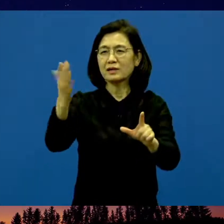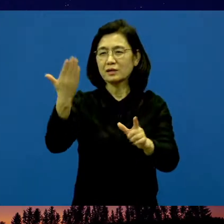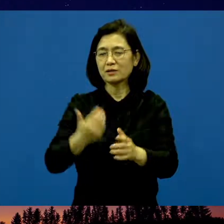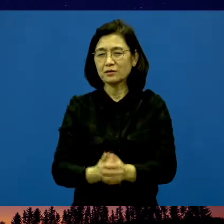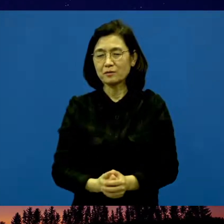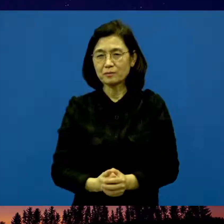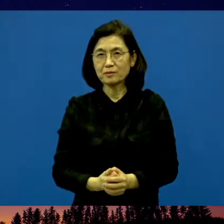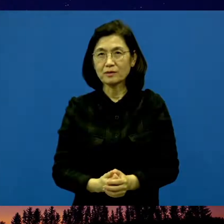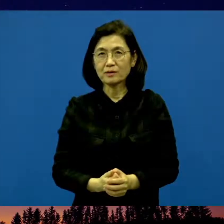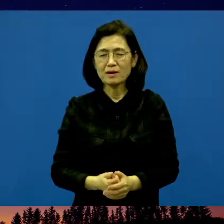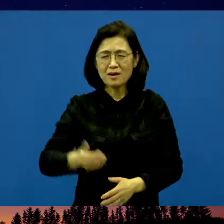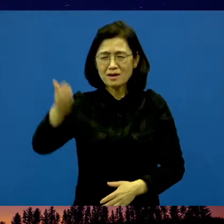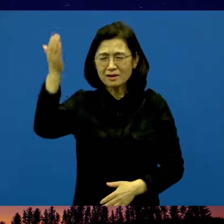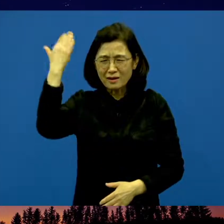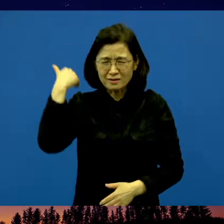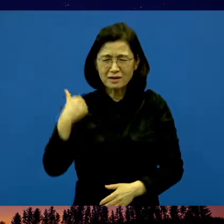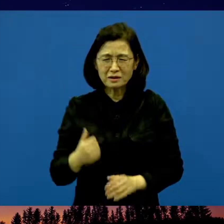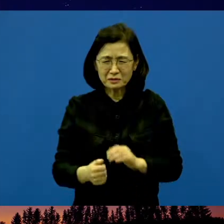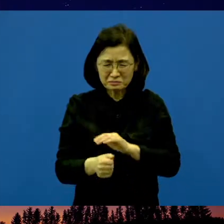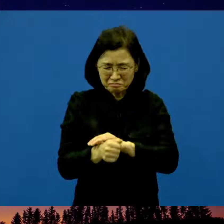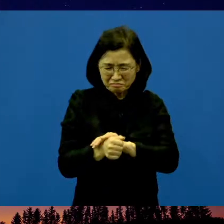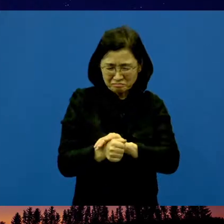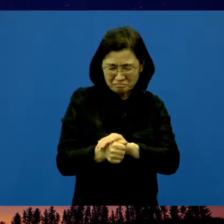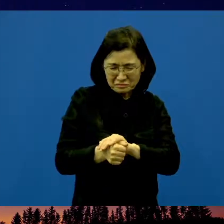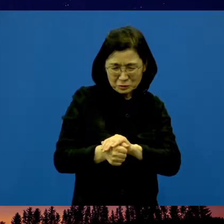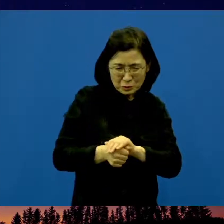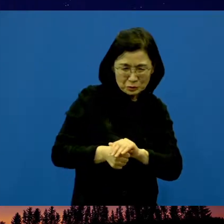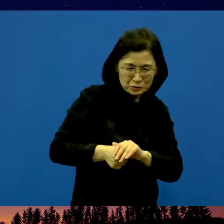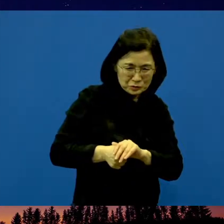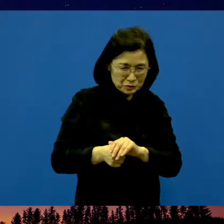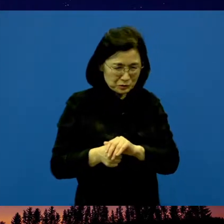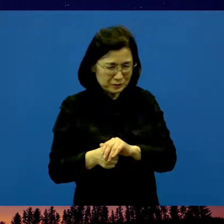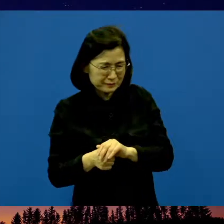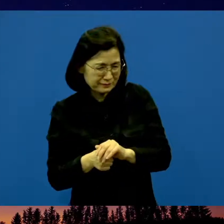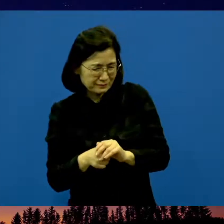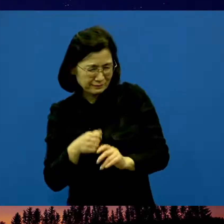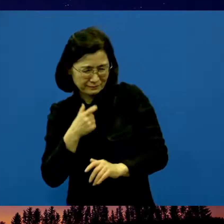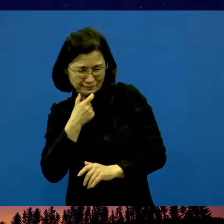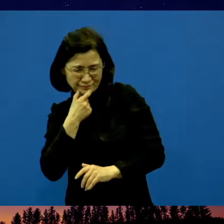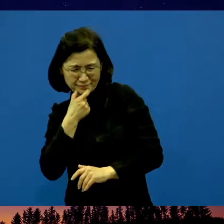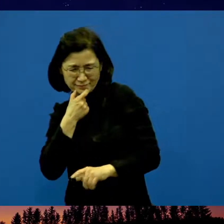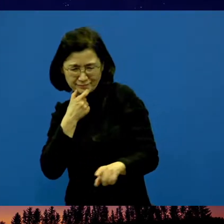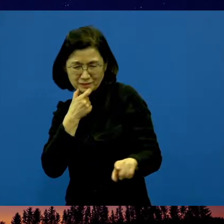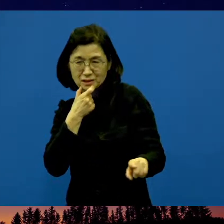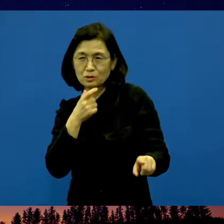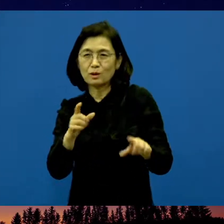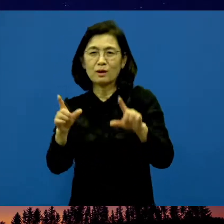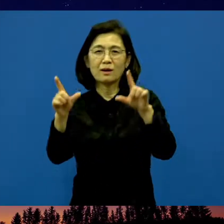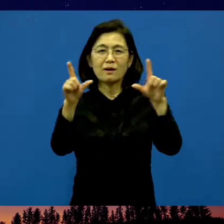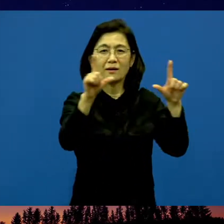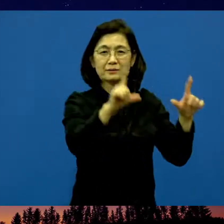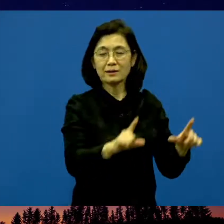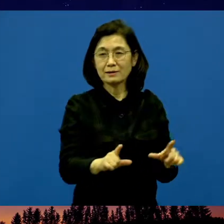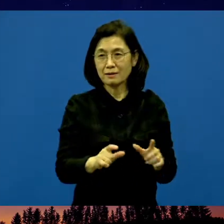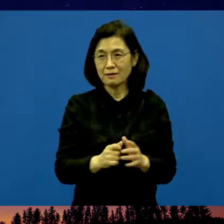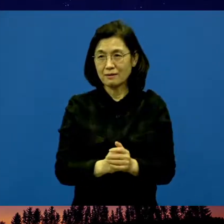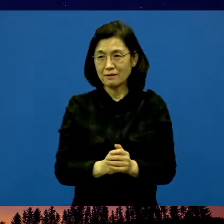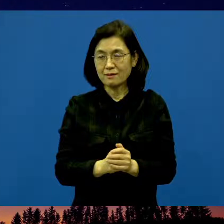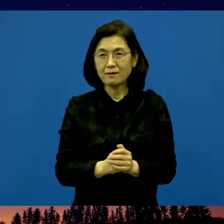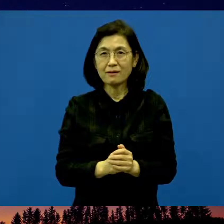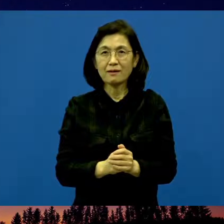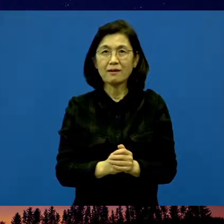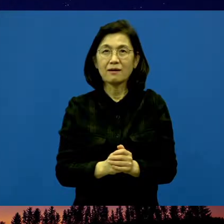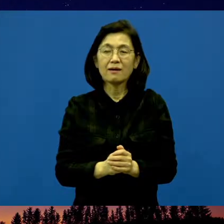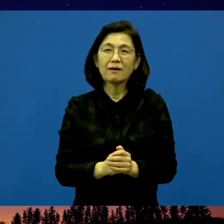전에는 소극적이었단 말이죠. 대충 살고 그냥 뭐 눈치껏 살고 그냥 뭐 이렇게 체면치레로 살고.